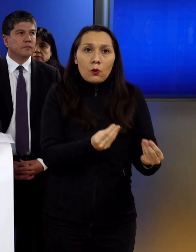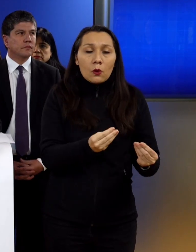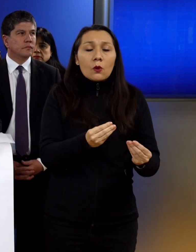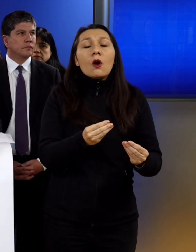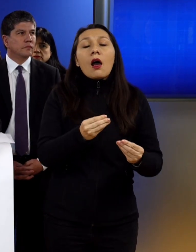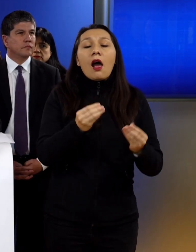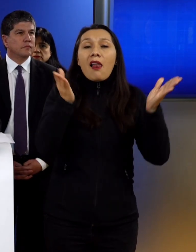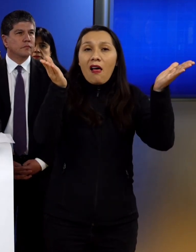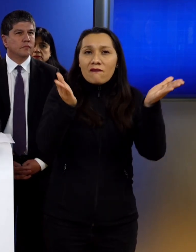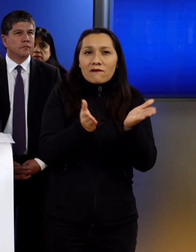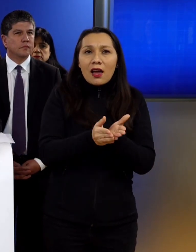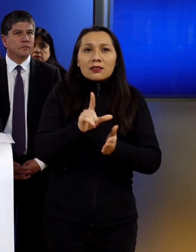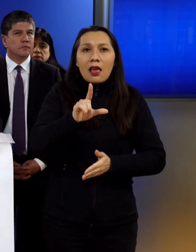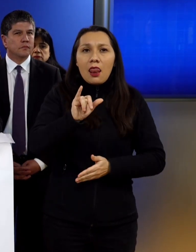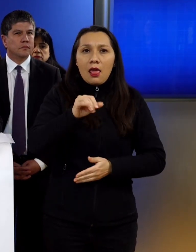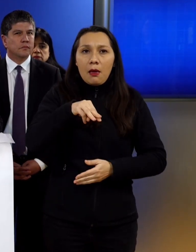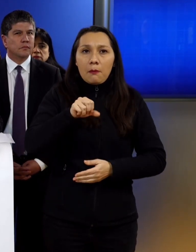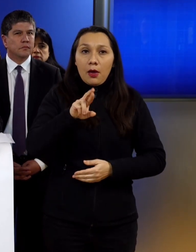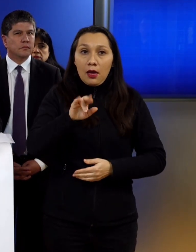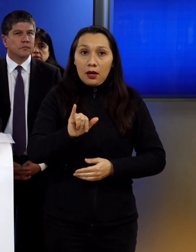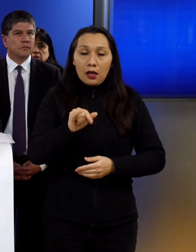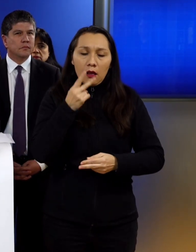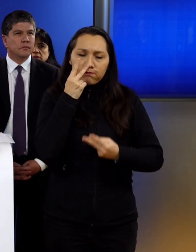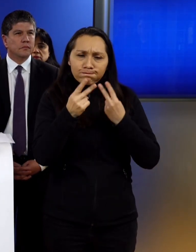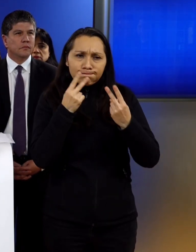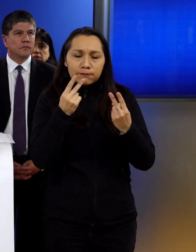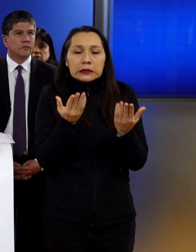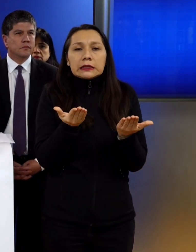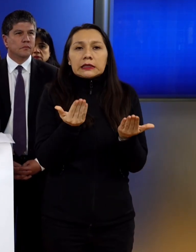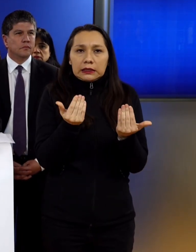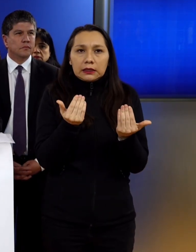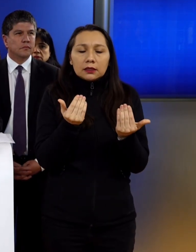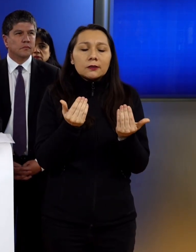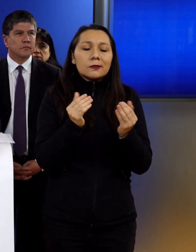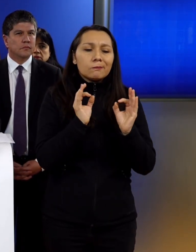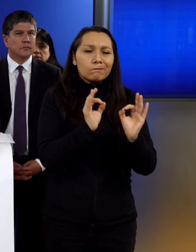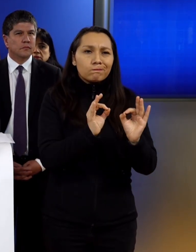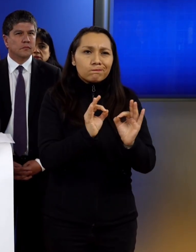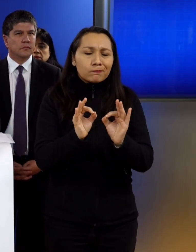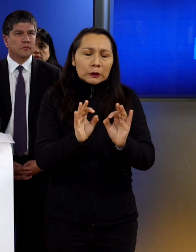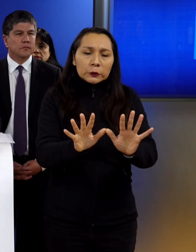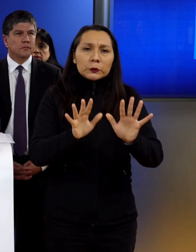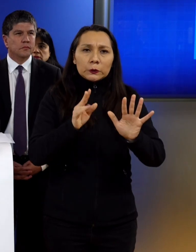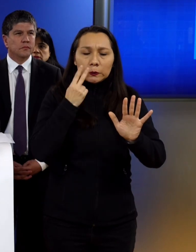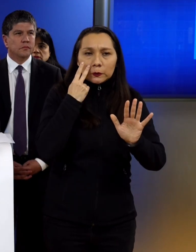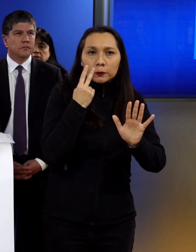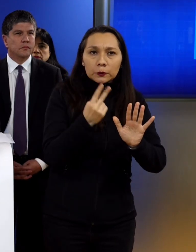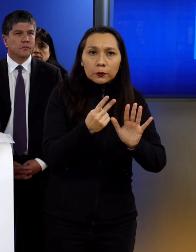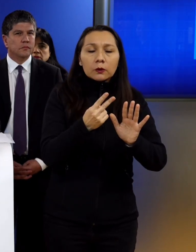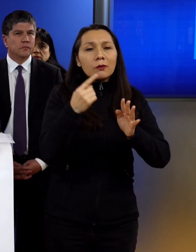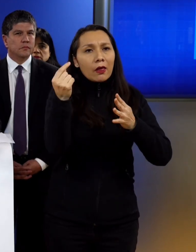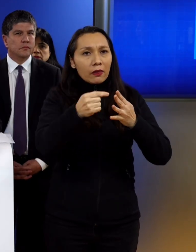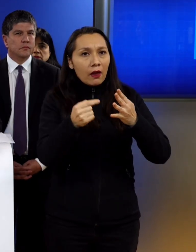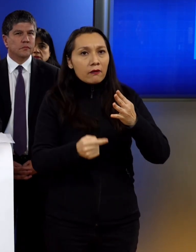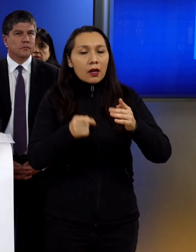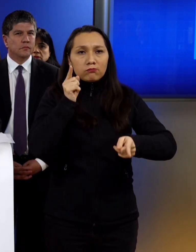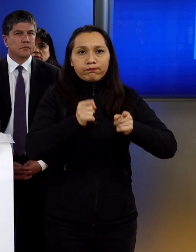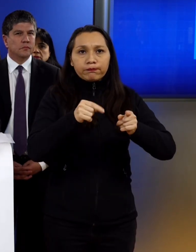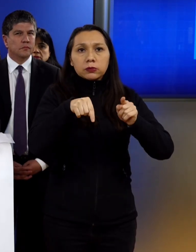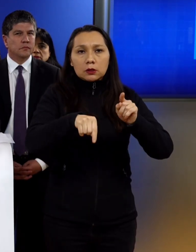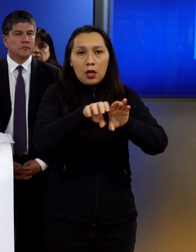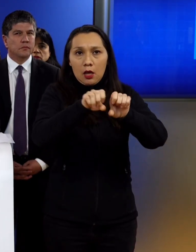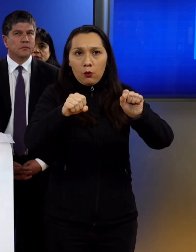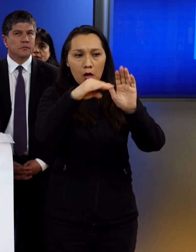Valle de Limarí, en el cual se abordó la necesidad de darle un tratamiento extraordinario a través de una serie de medidas que se